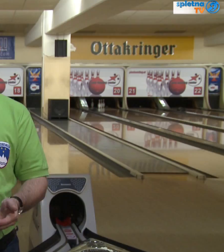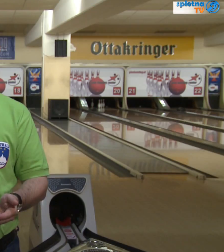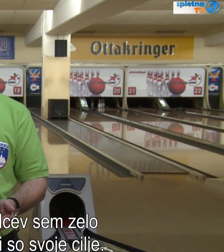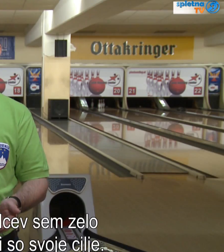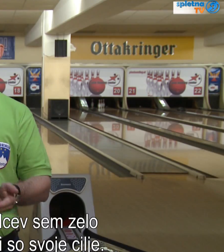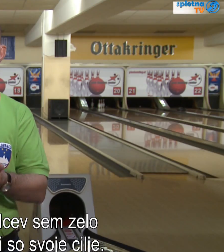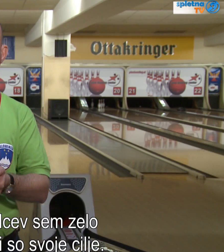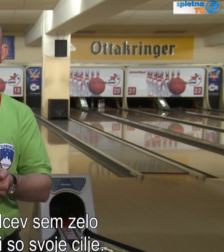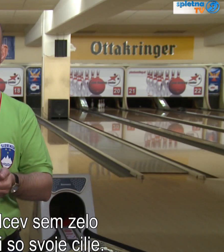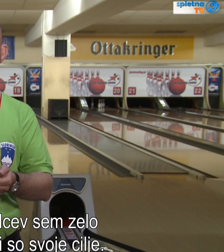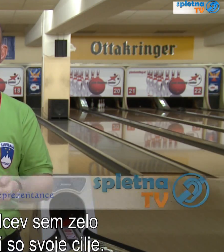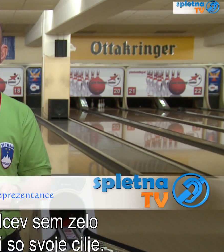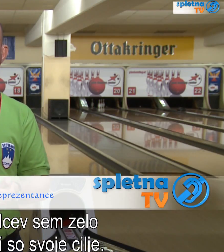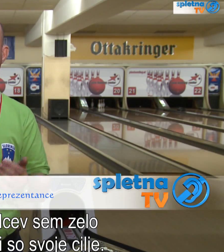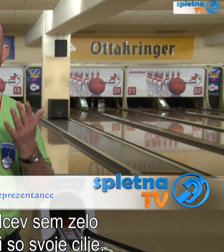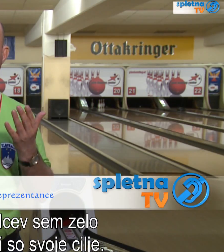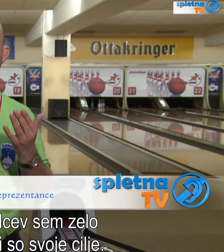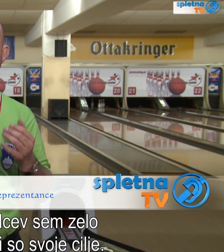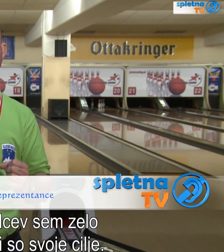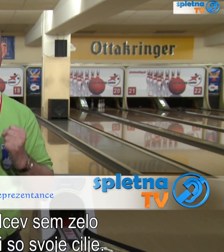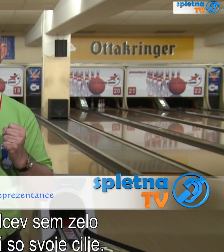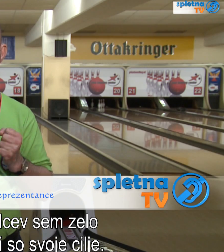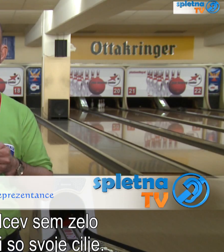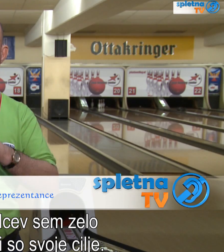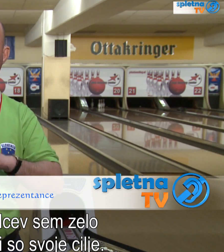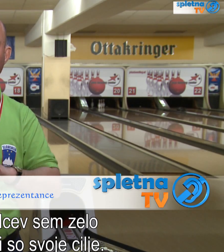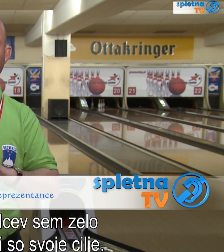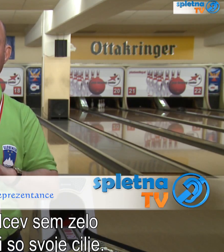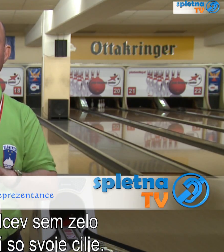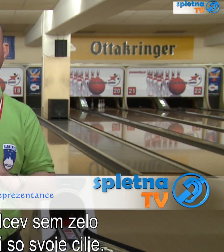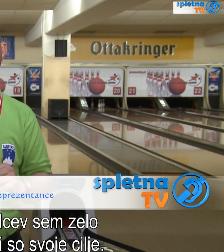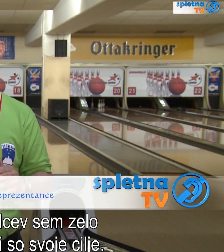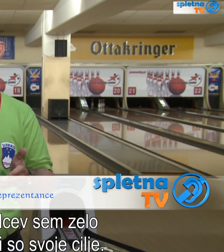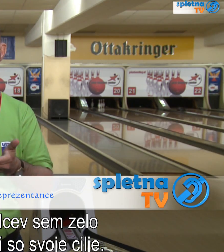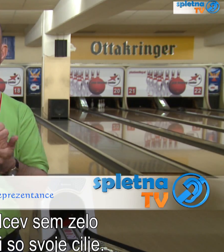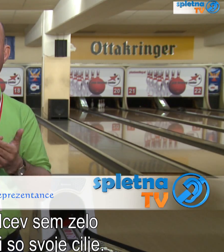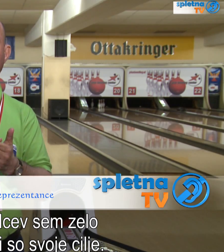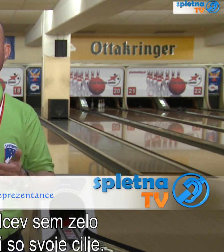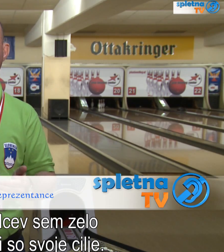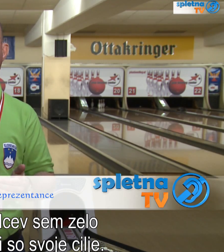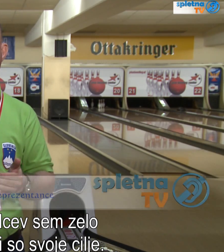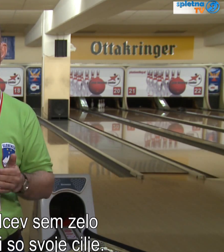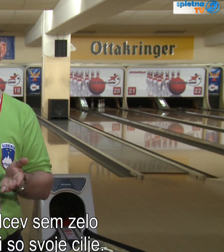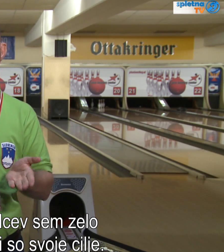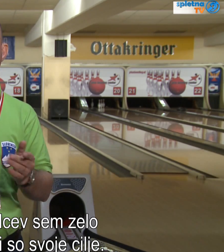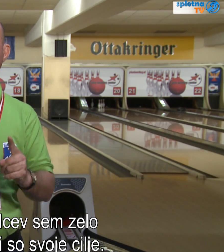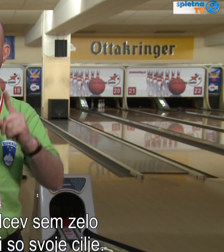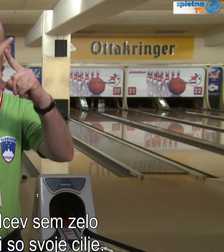Za 105 treh igralcev sem zelo zadovoljen, so dosegli svoje